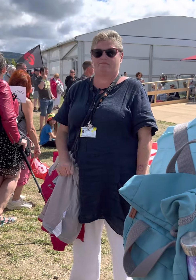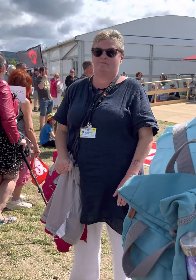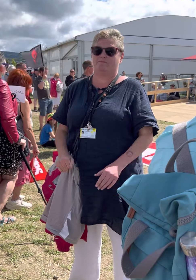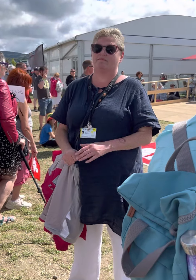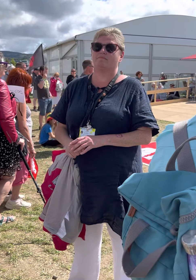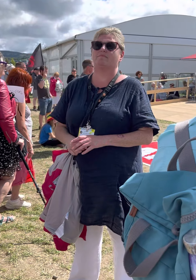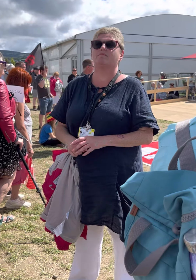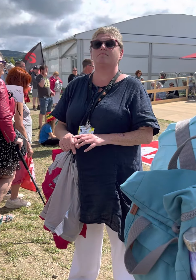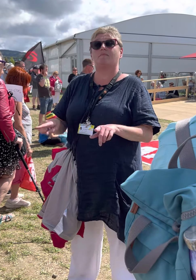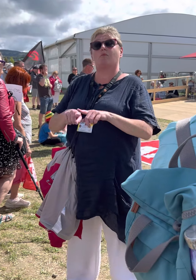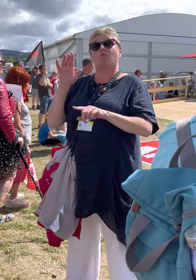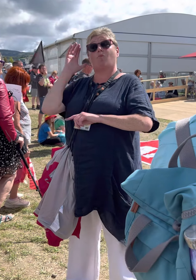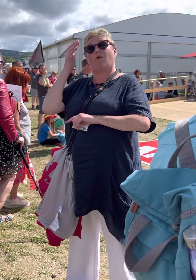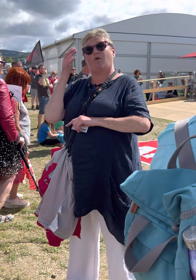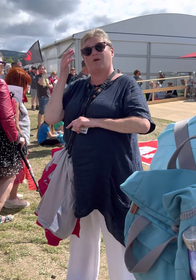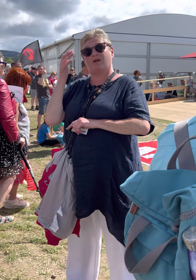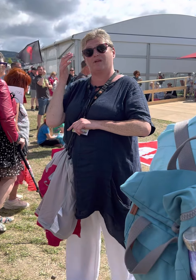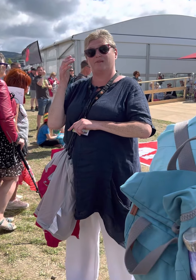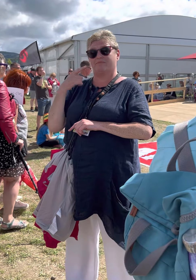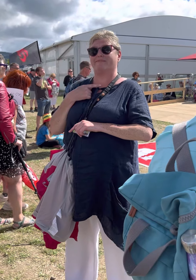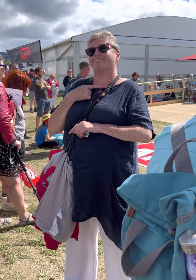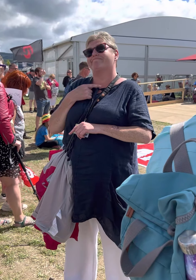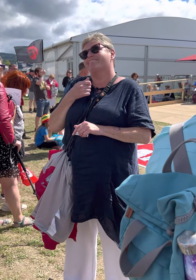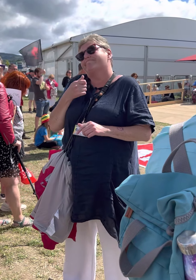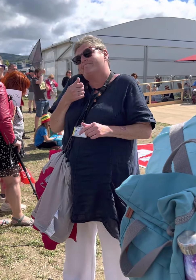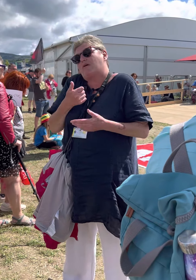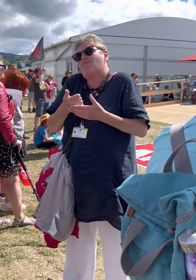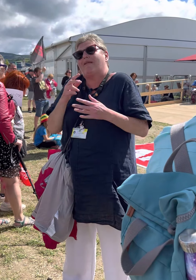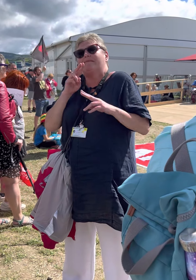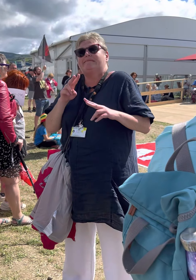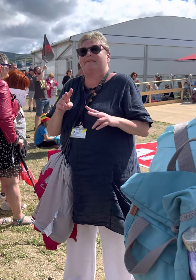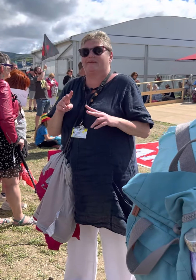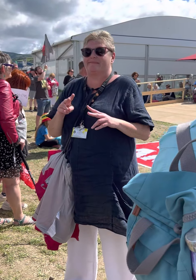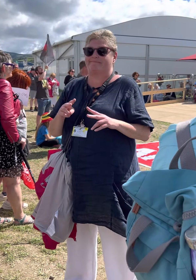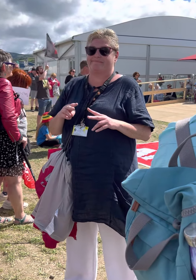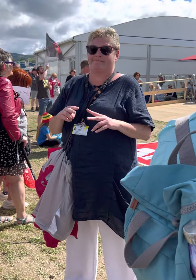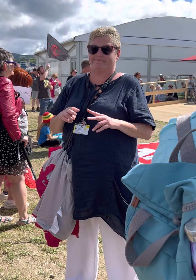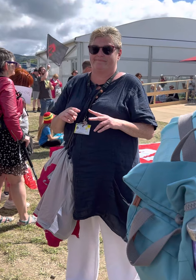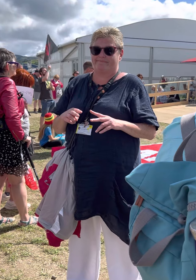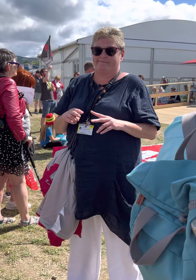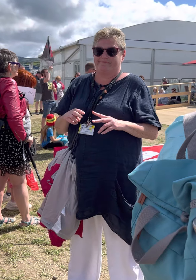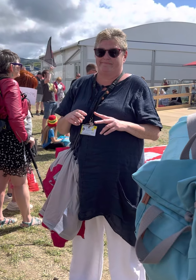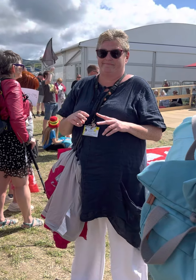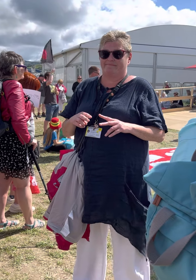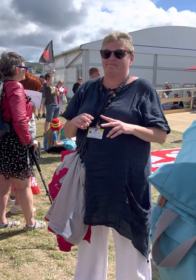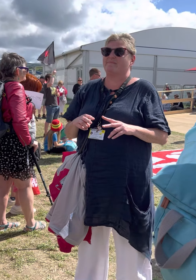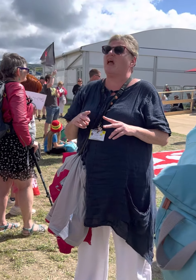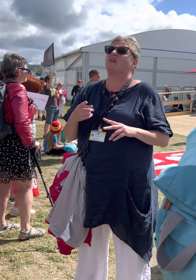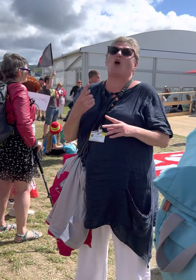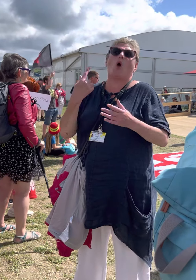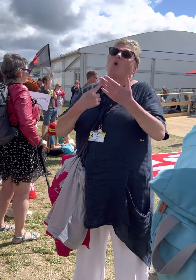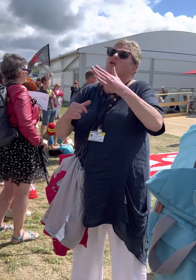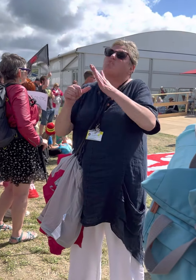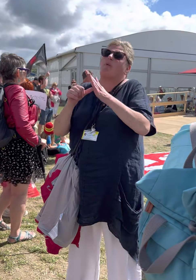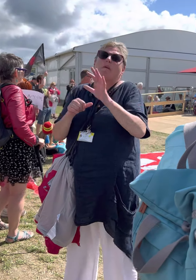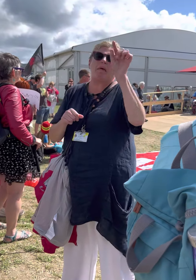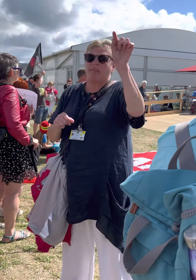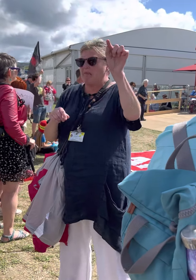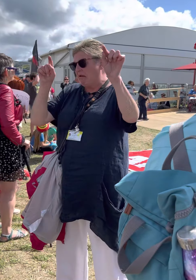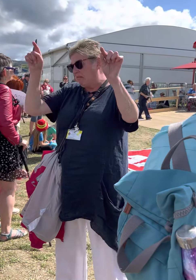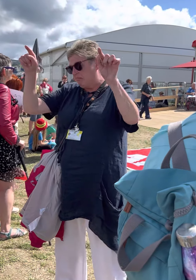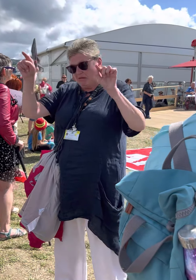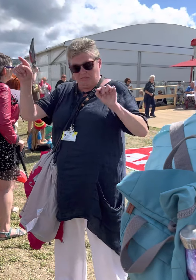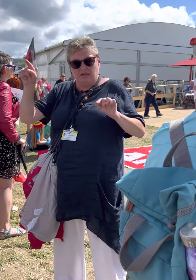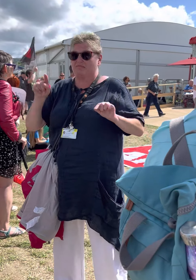Dwi hefyd yn poeni bod yna dueddiad i weld hyn fel problem mewn ambell i ardal yn Cymru. A